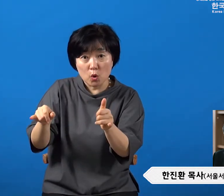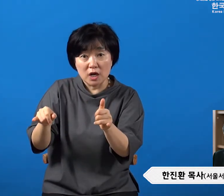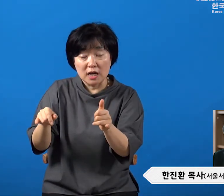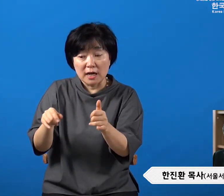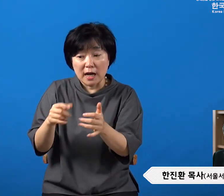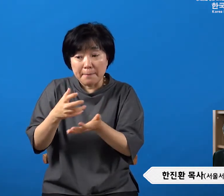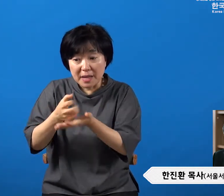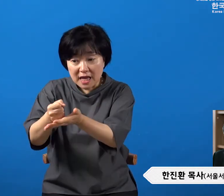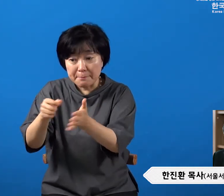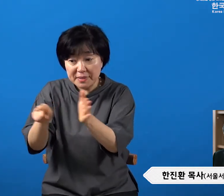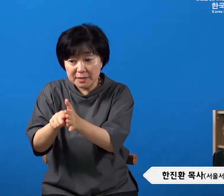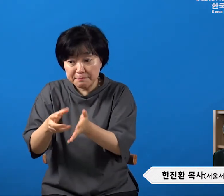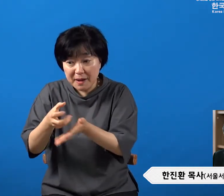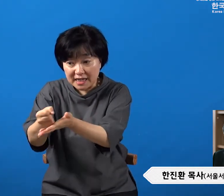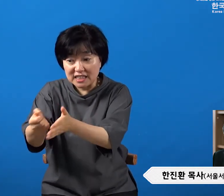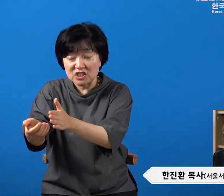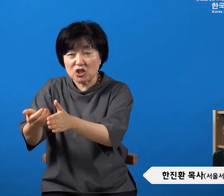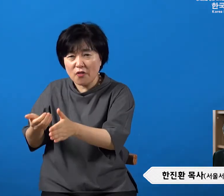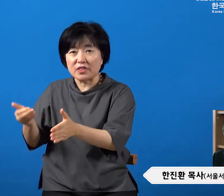식인종들이었습니다.